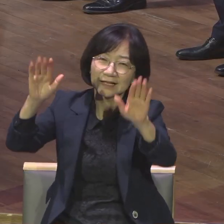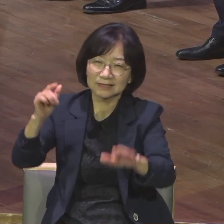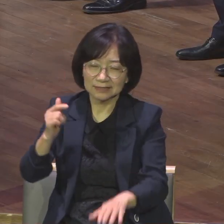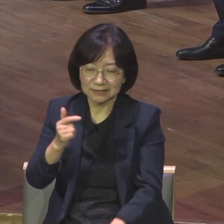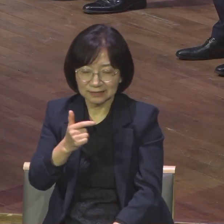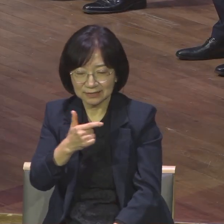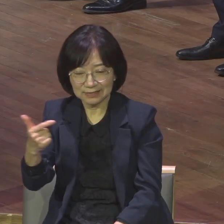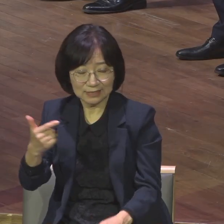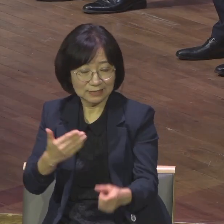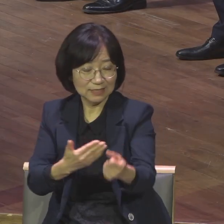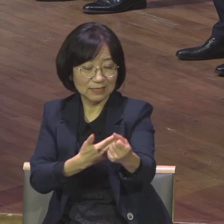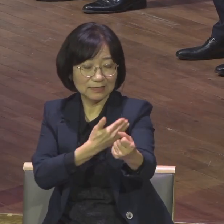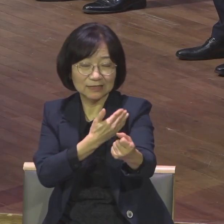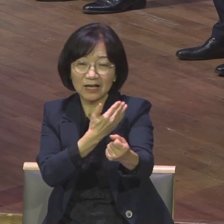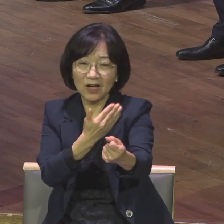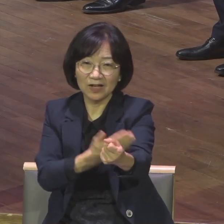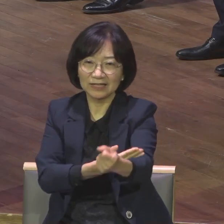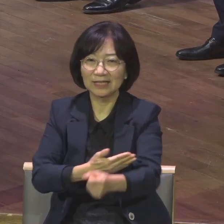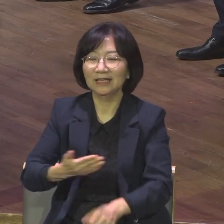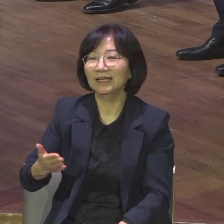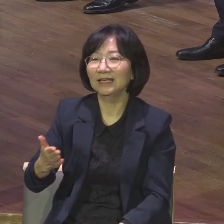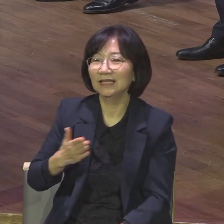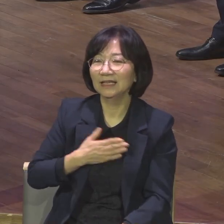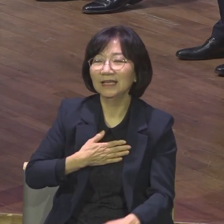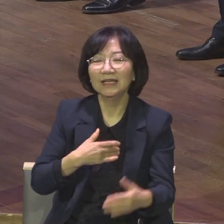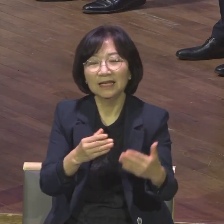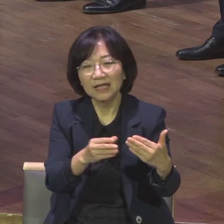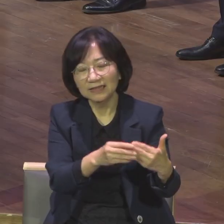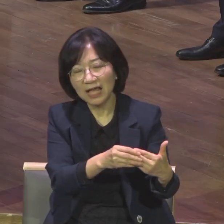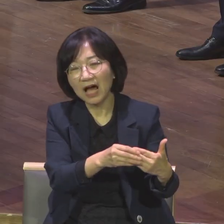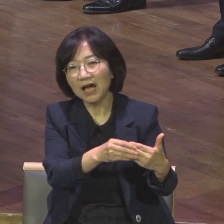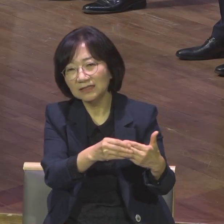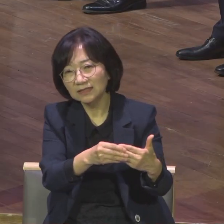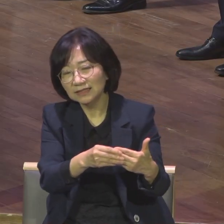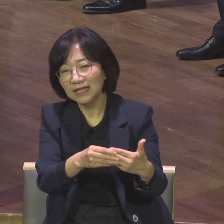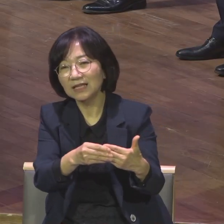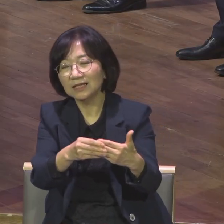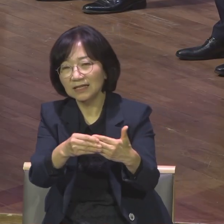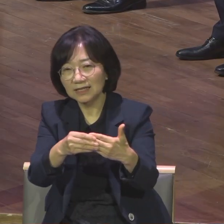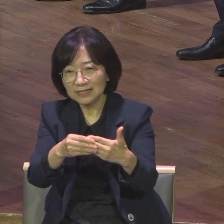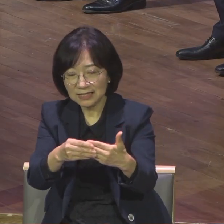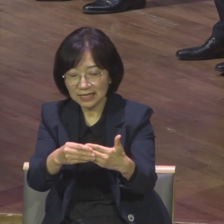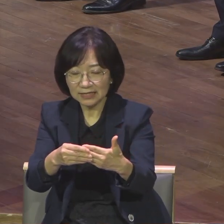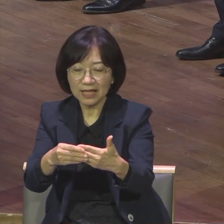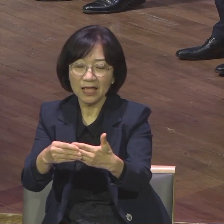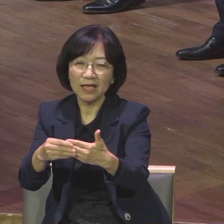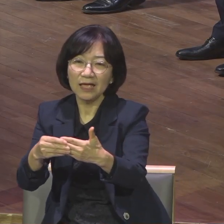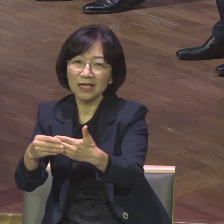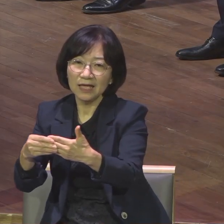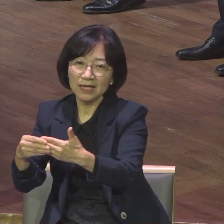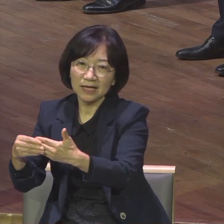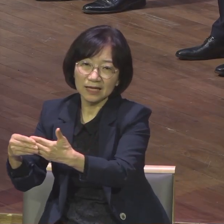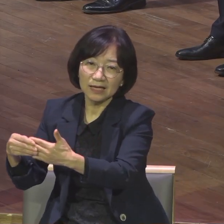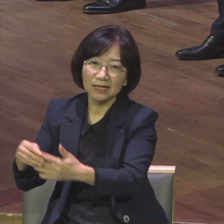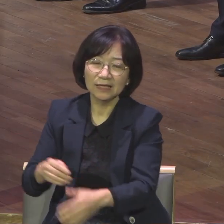하늘의 크신 능력이 나를 이끄시네